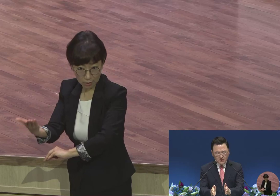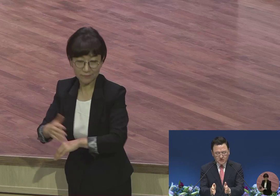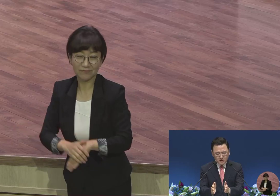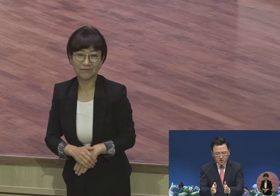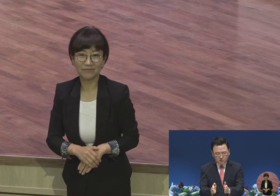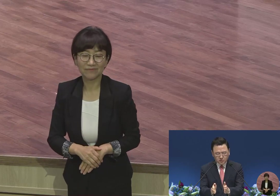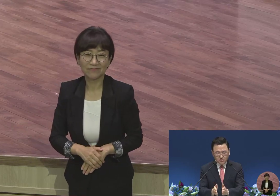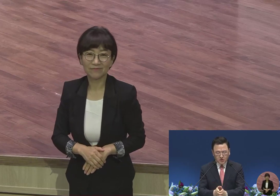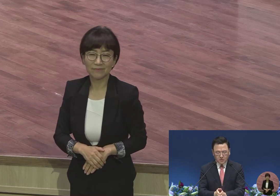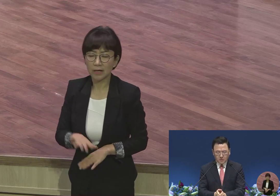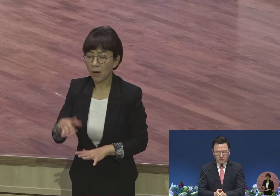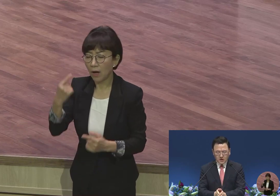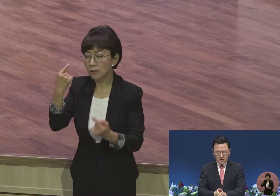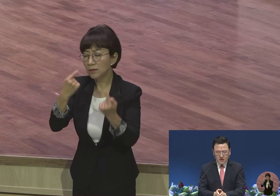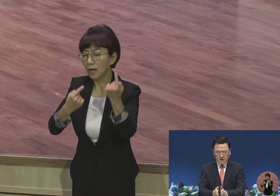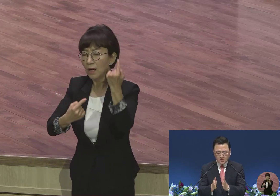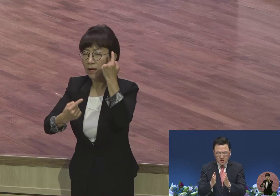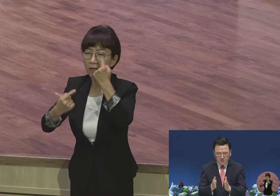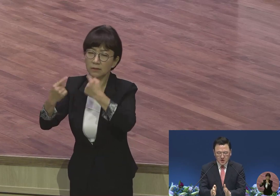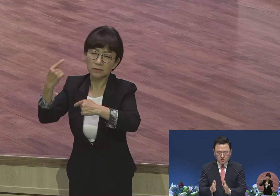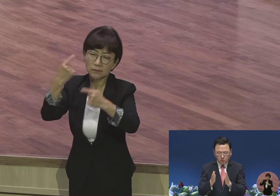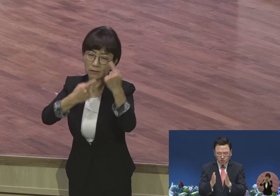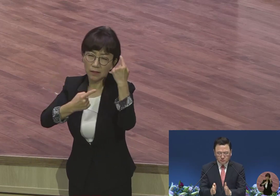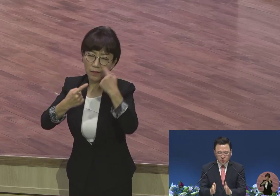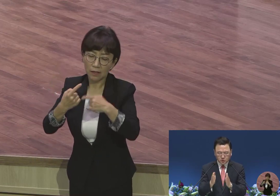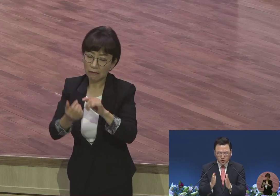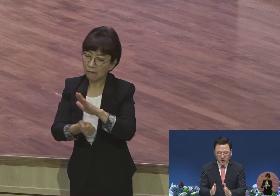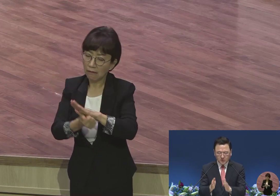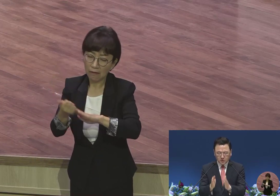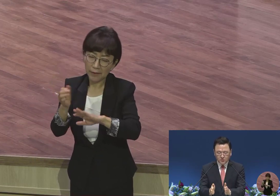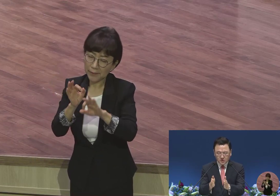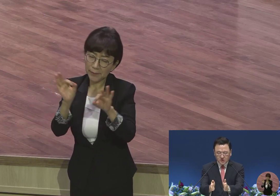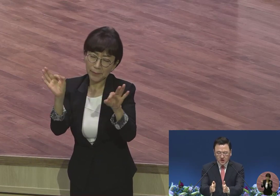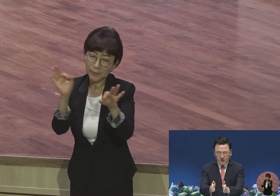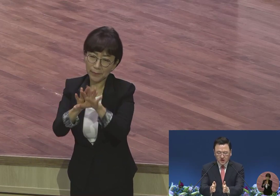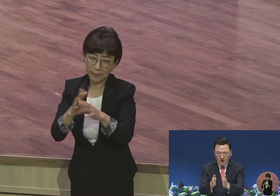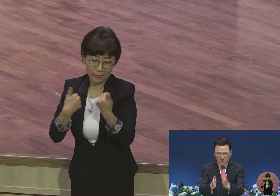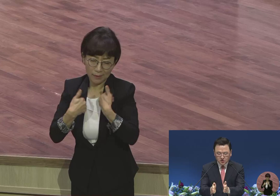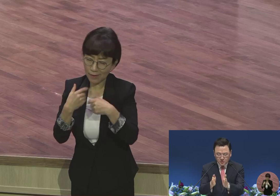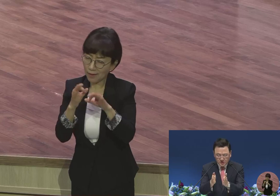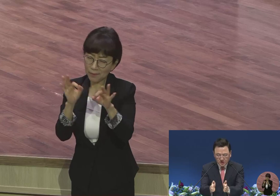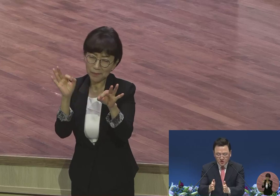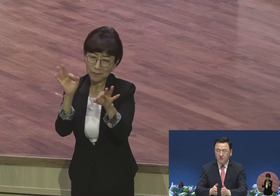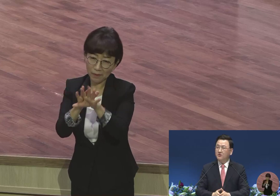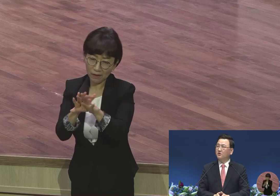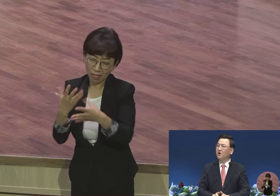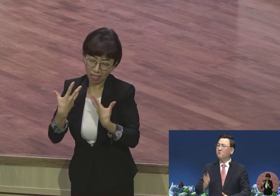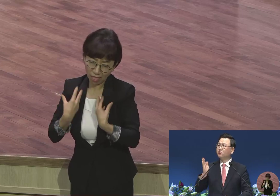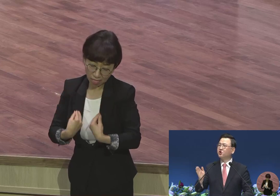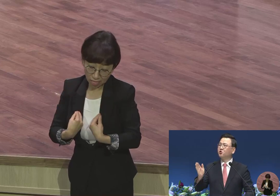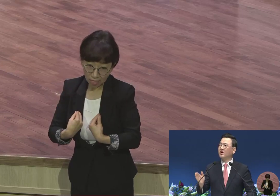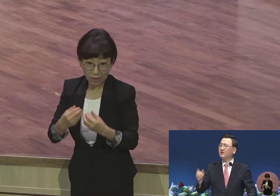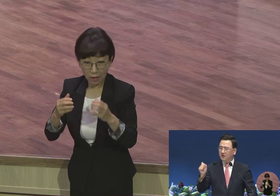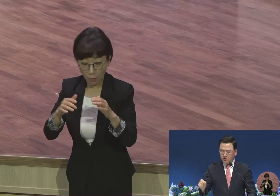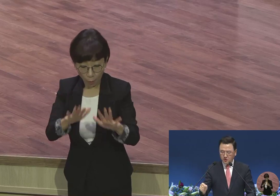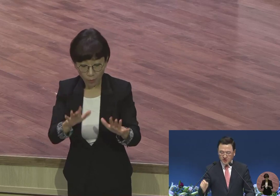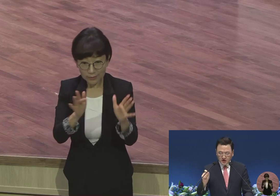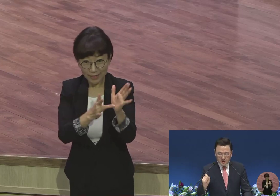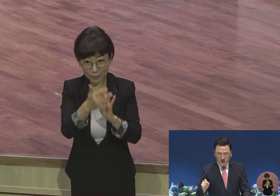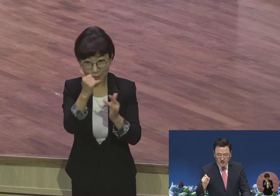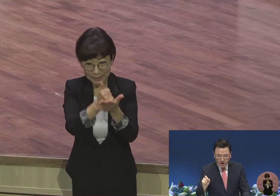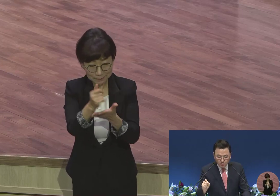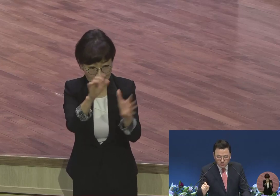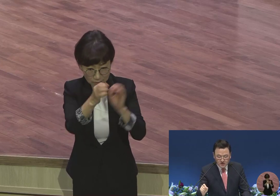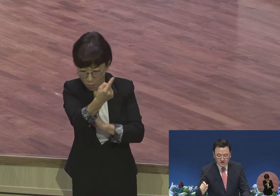버림받고 상처투성이고 세상에 희망도 꿈도 소망이 없는 그에게 예수님이 찾아오셔서 묻지도 않았는데